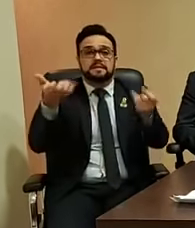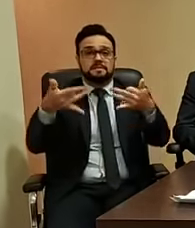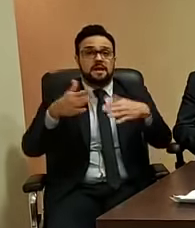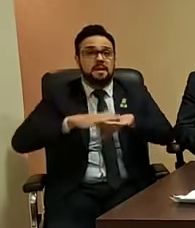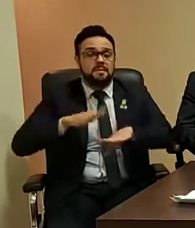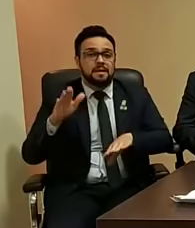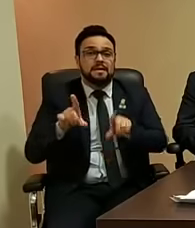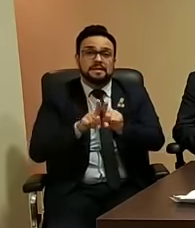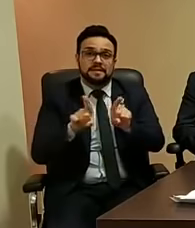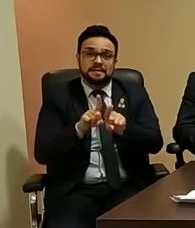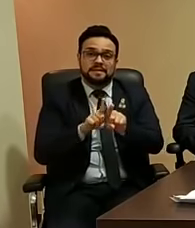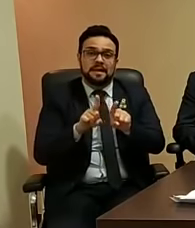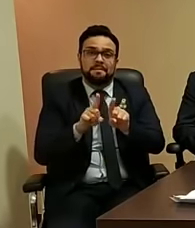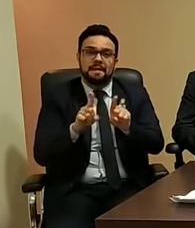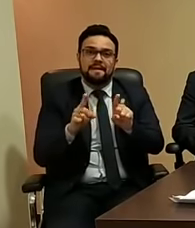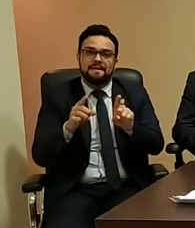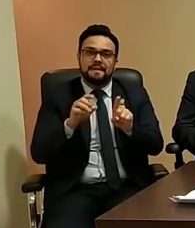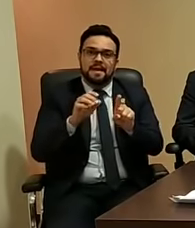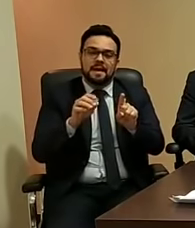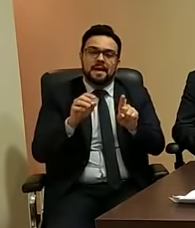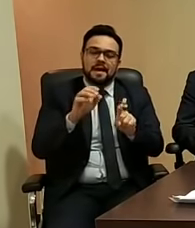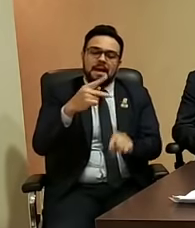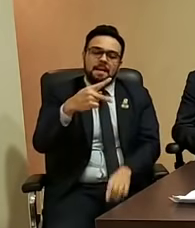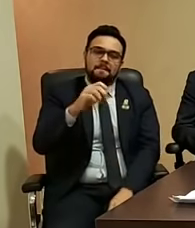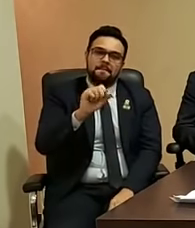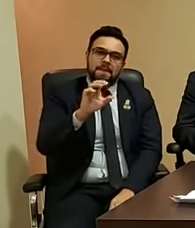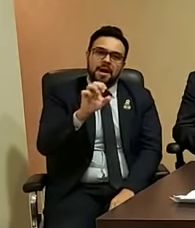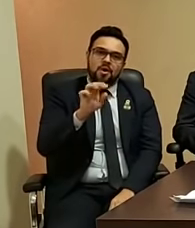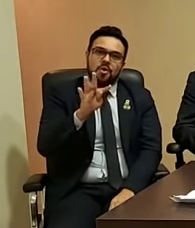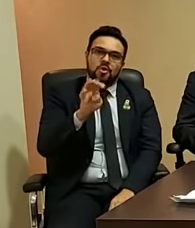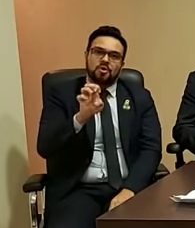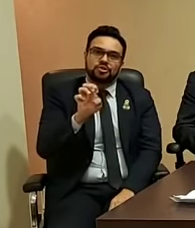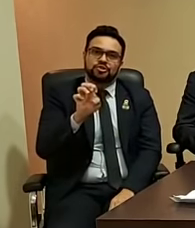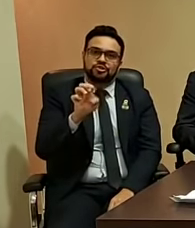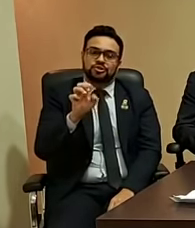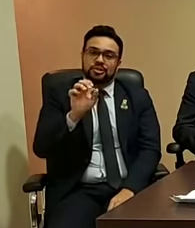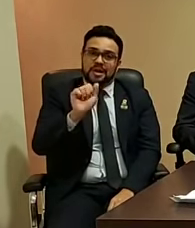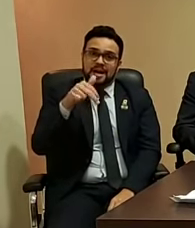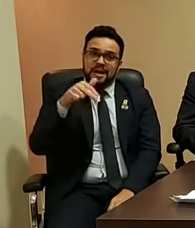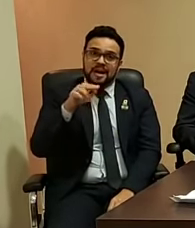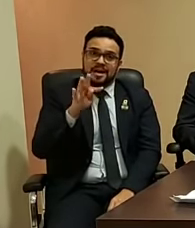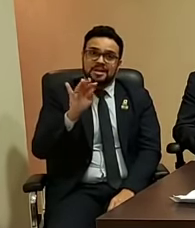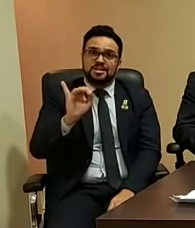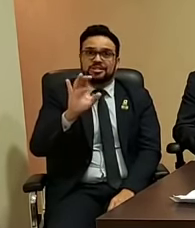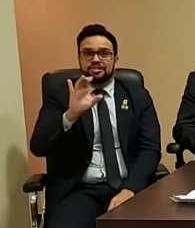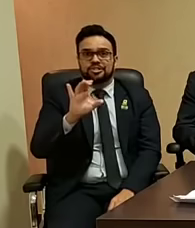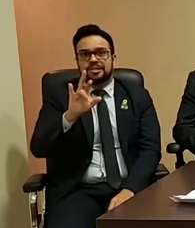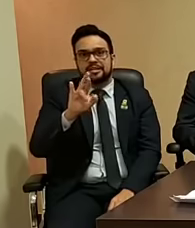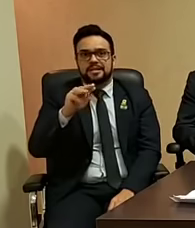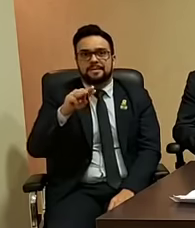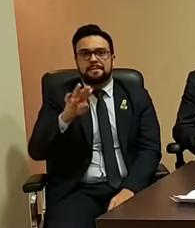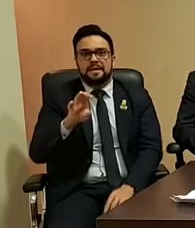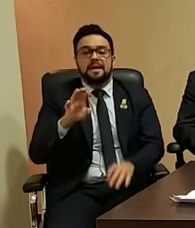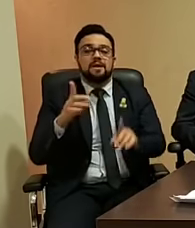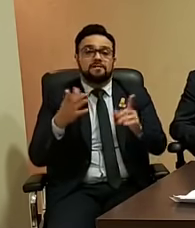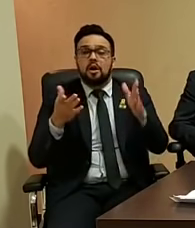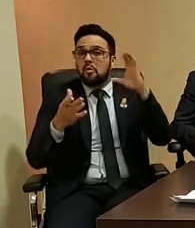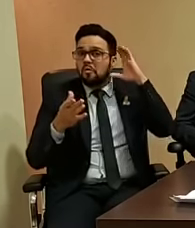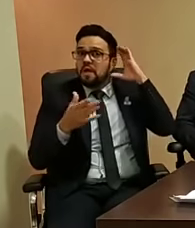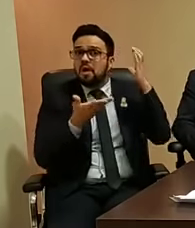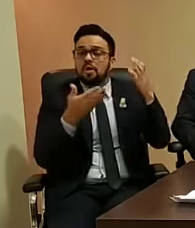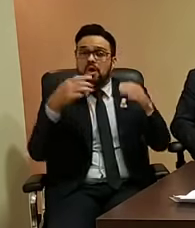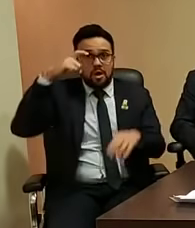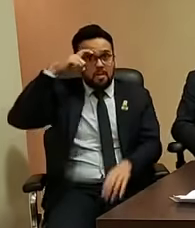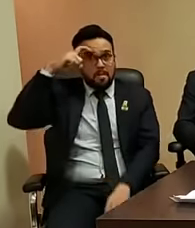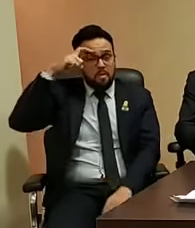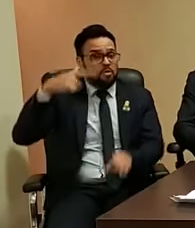lá, o pacote anticrime do Moro foi aprovado. Eu vou ouvir o Moro agora, porque sofreu mudança da Câmara. E ver o que,